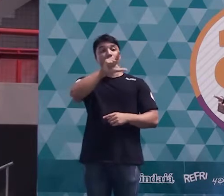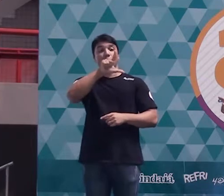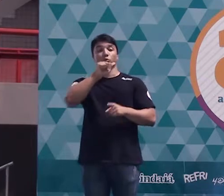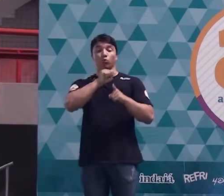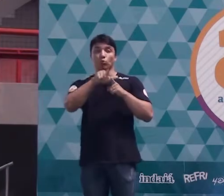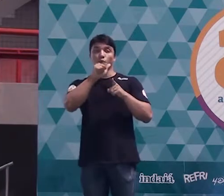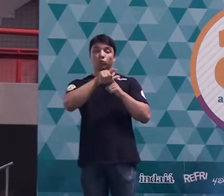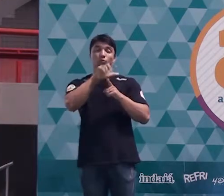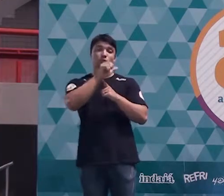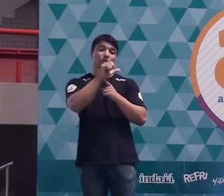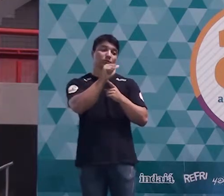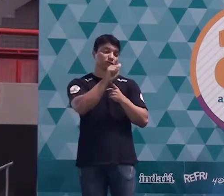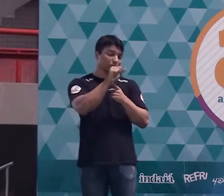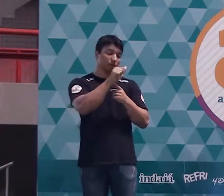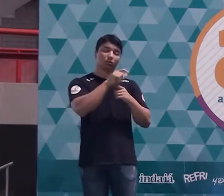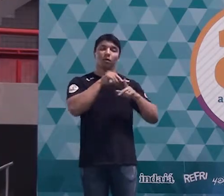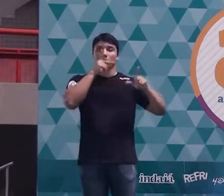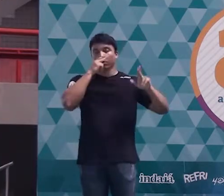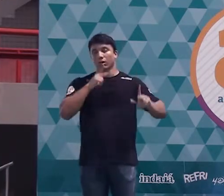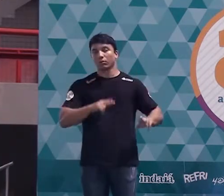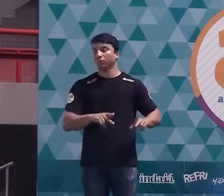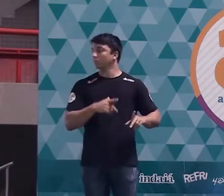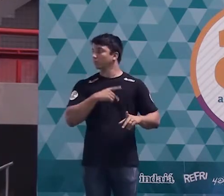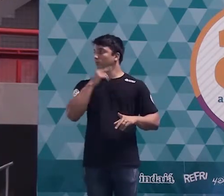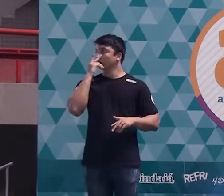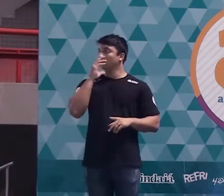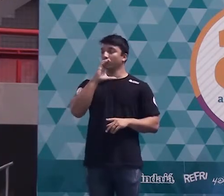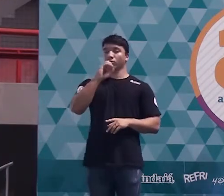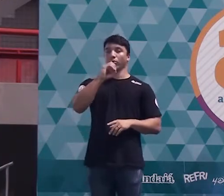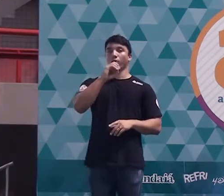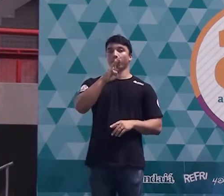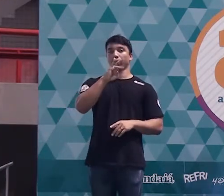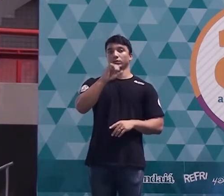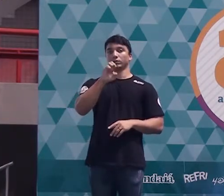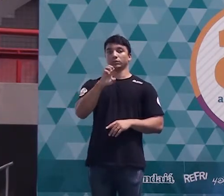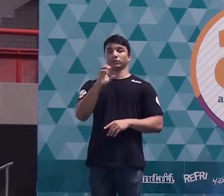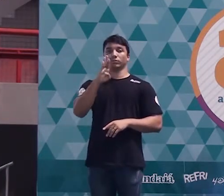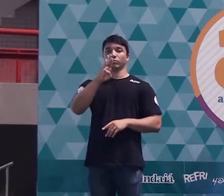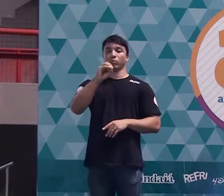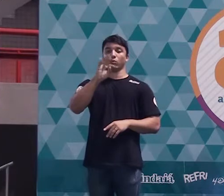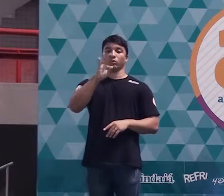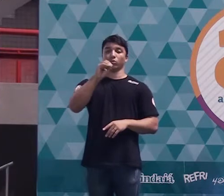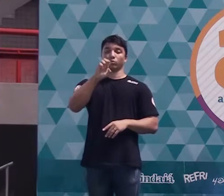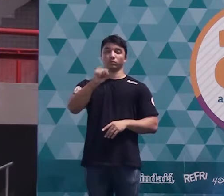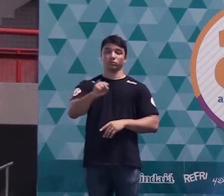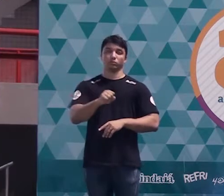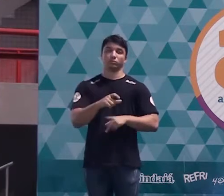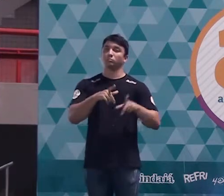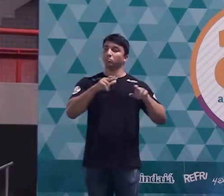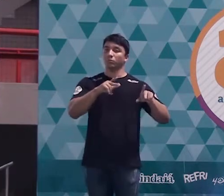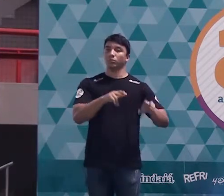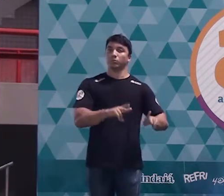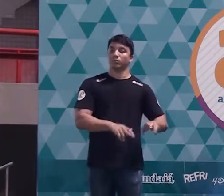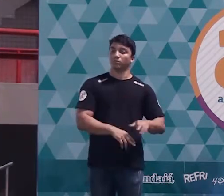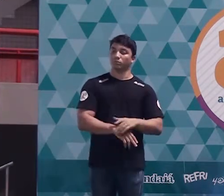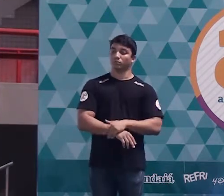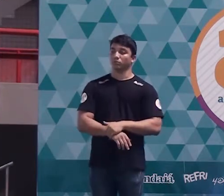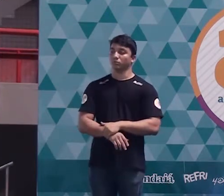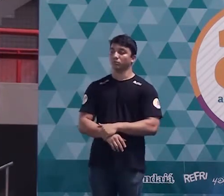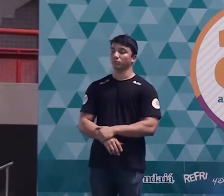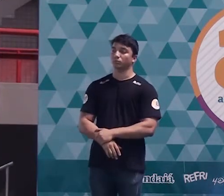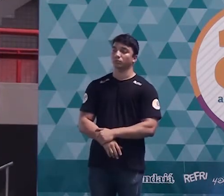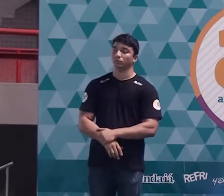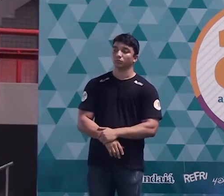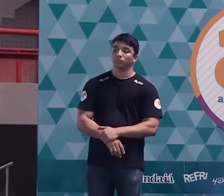Alugam-se salas. A mesma coisa com cobre-se botões. Escreva, cobre-se botões. Aí